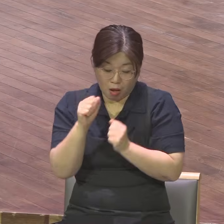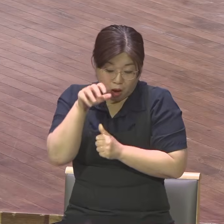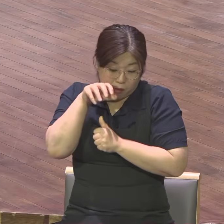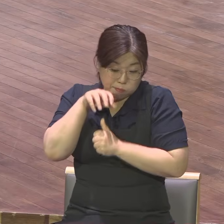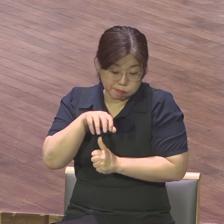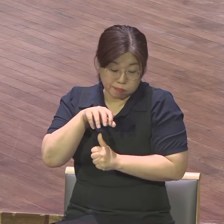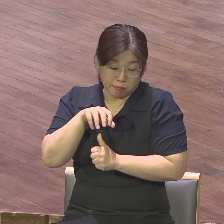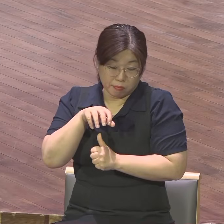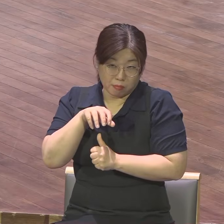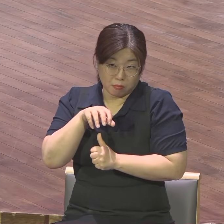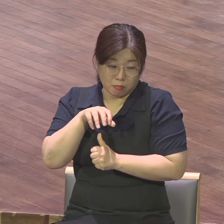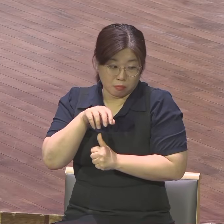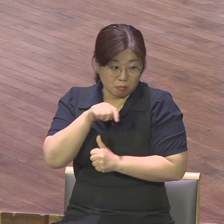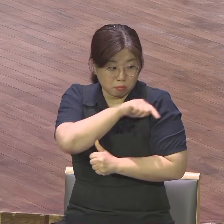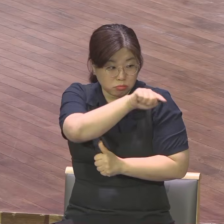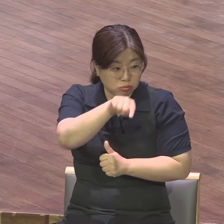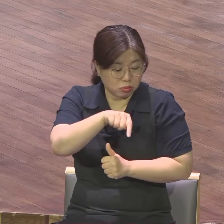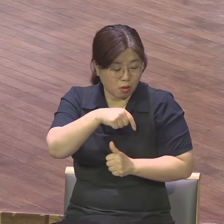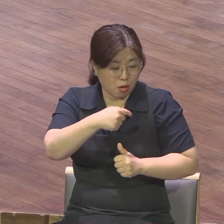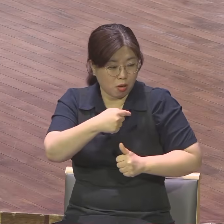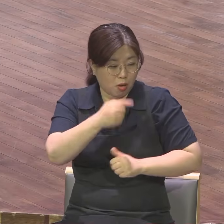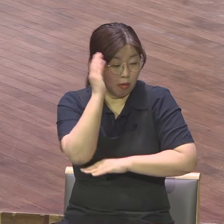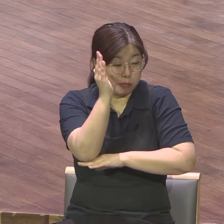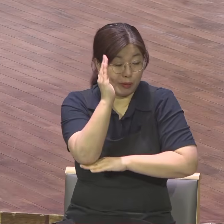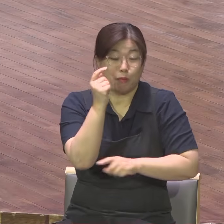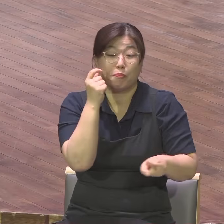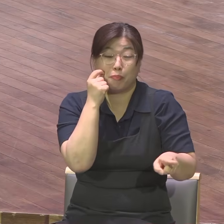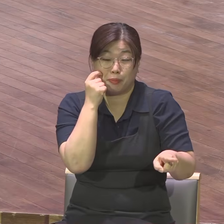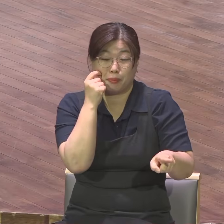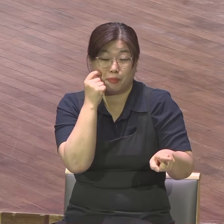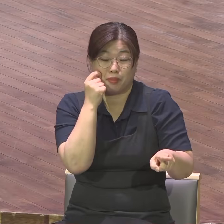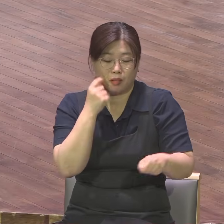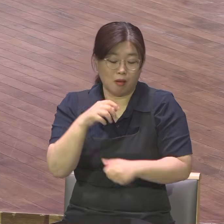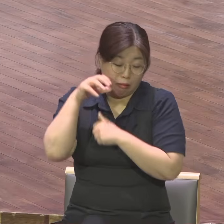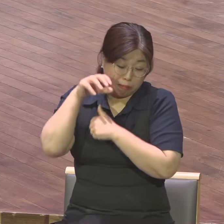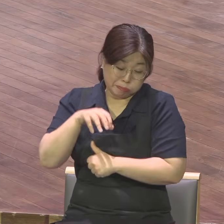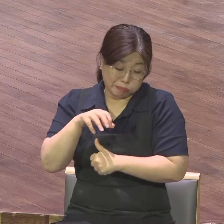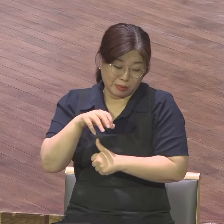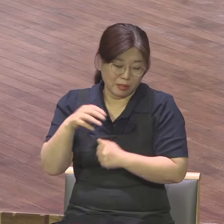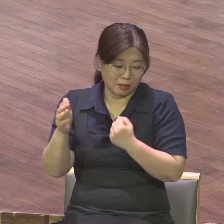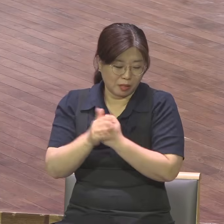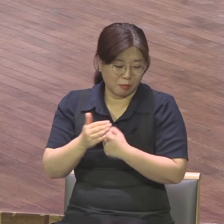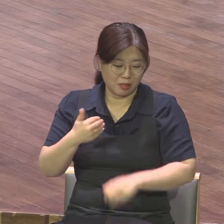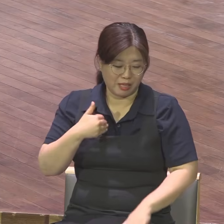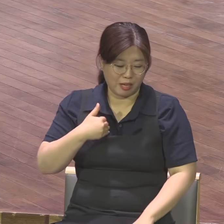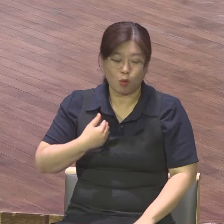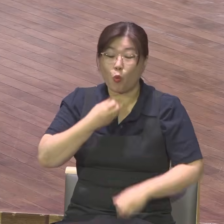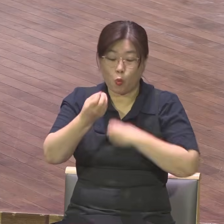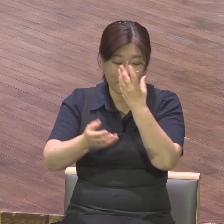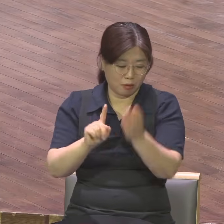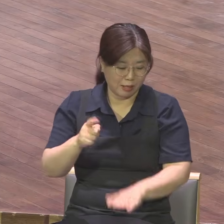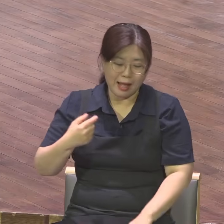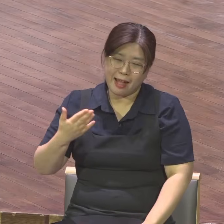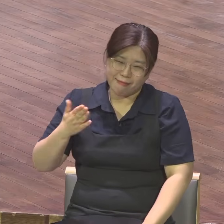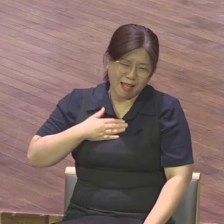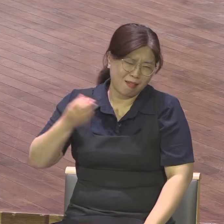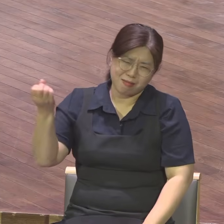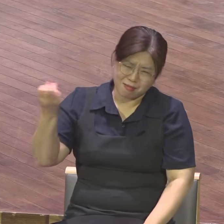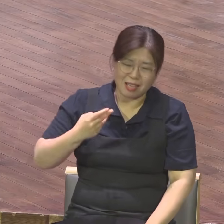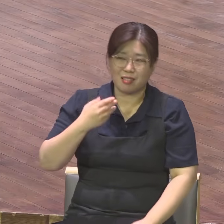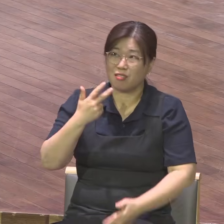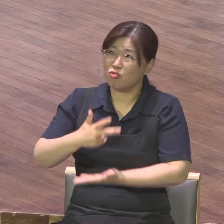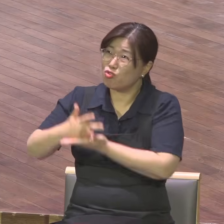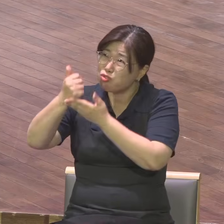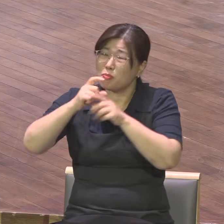못 하잖아요. 그러니까 이런 고백을 해요. 내가 다시는 여호와를 선포하지 아니하며